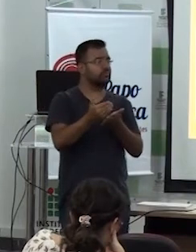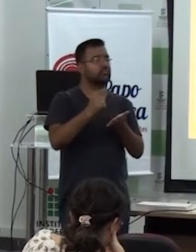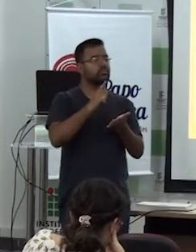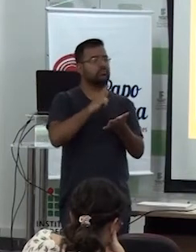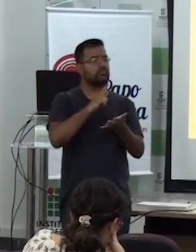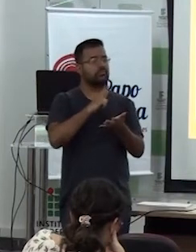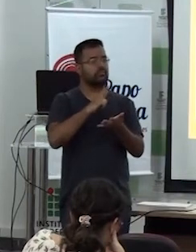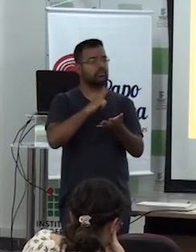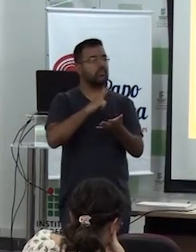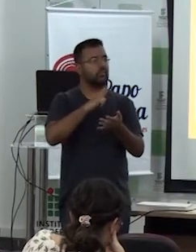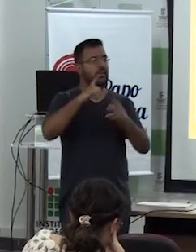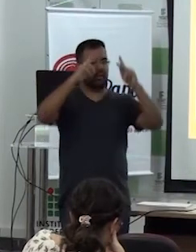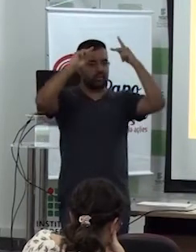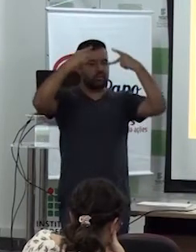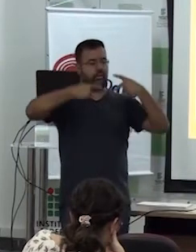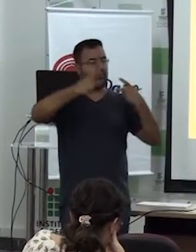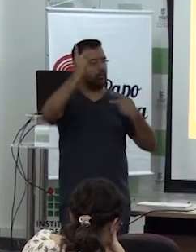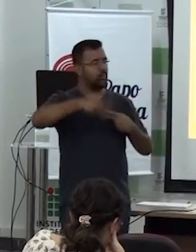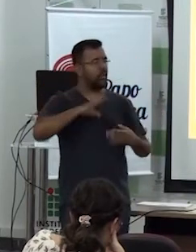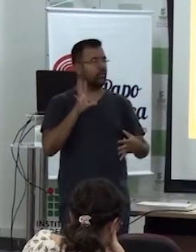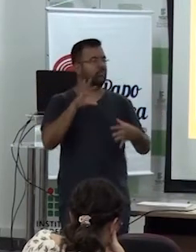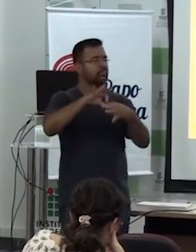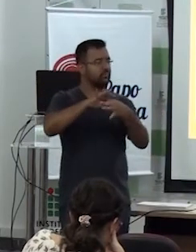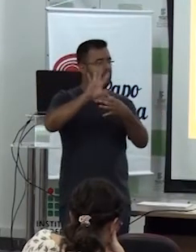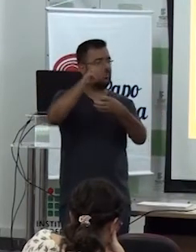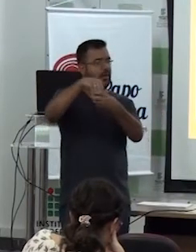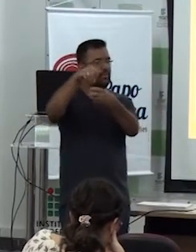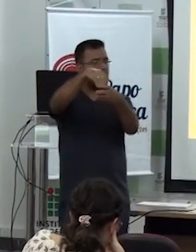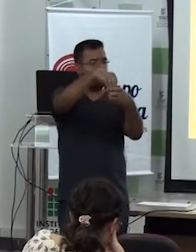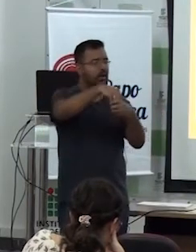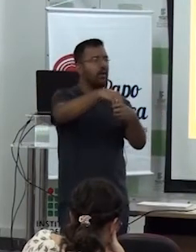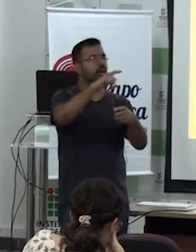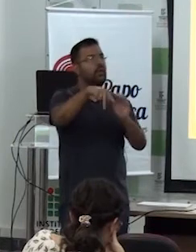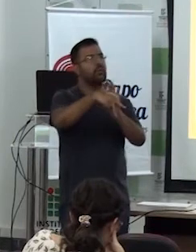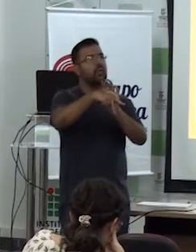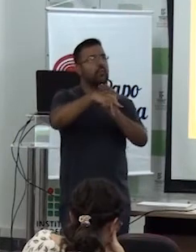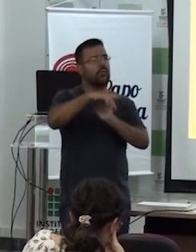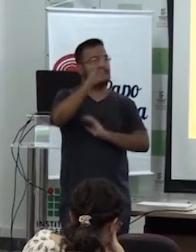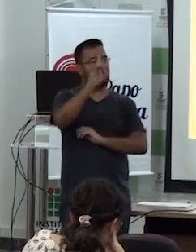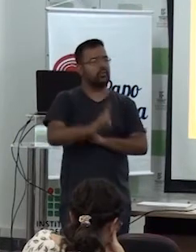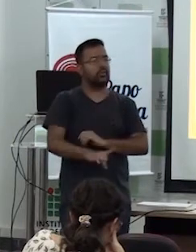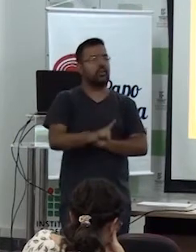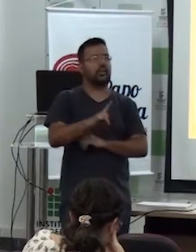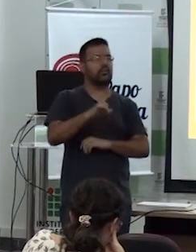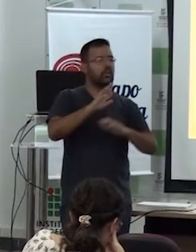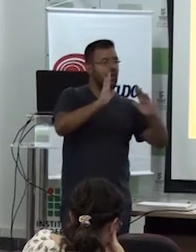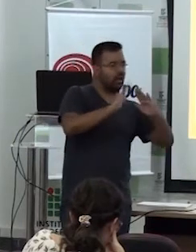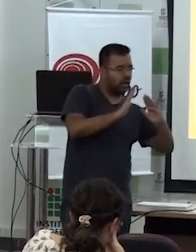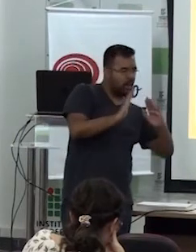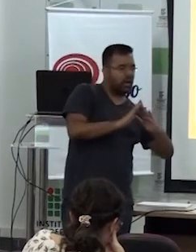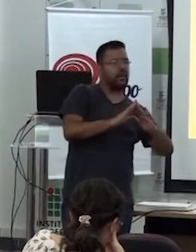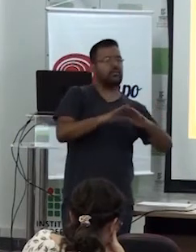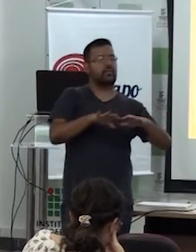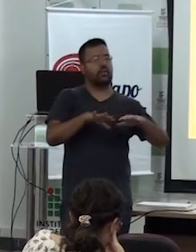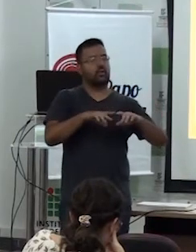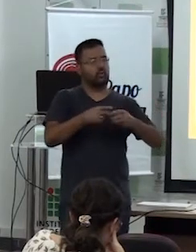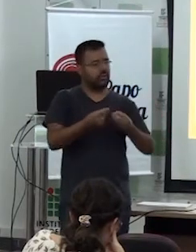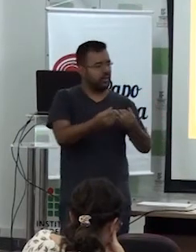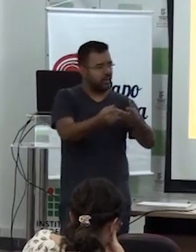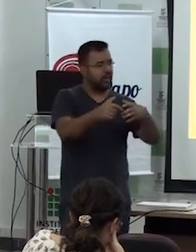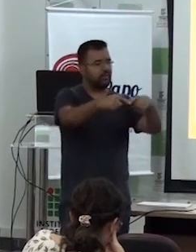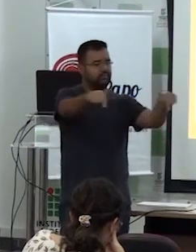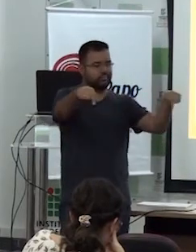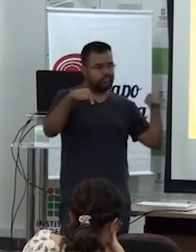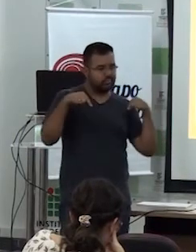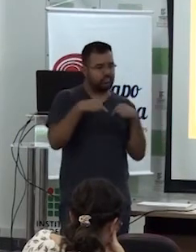ligadas aos direitos humanos, seja ela os direitos à terra, à ocupação, aos territórios, né, que é a